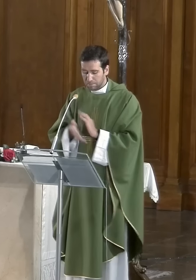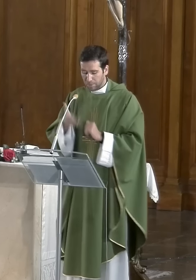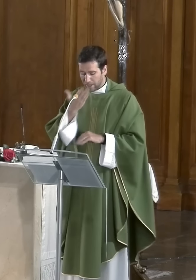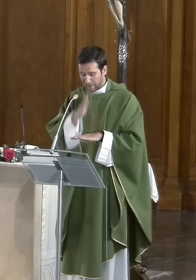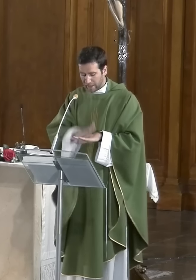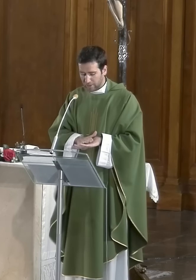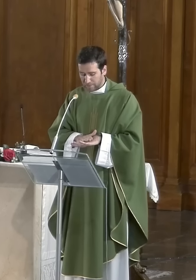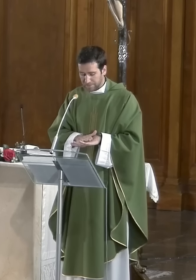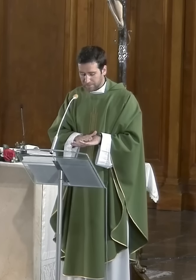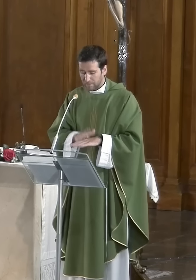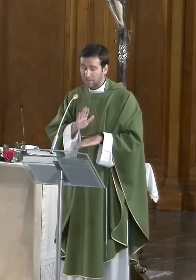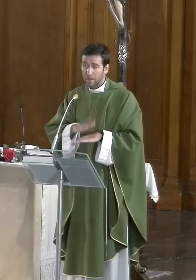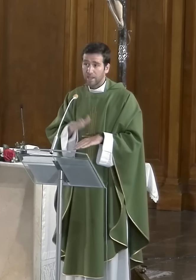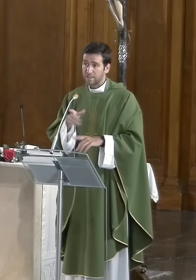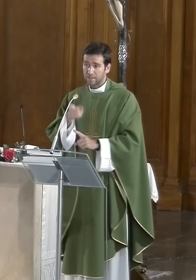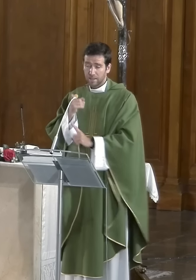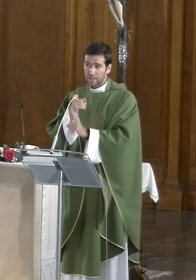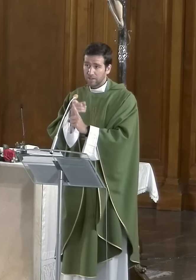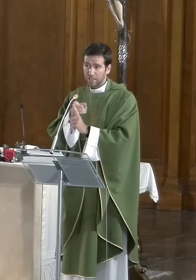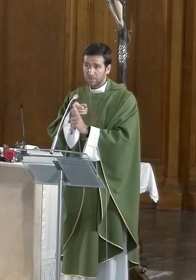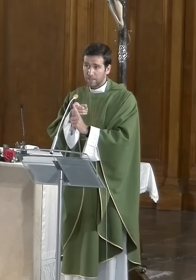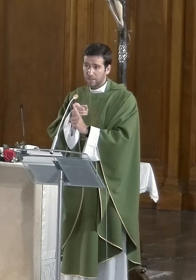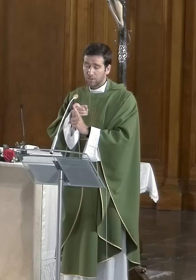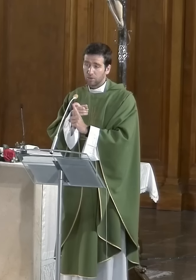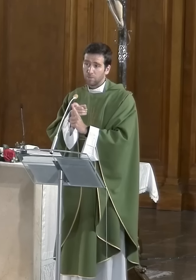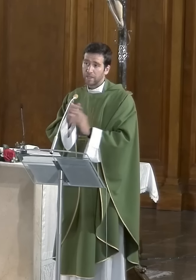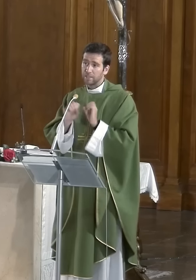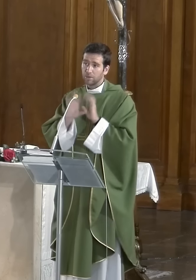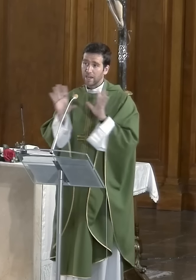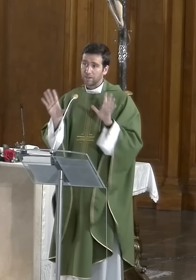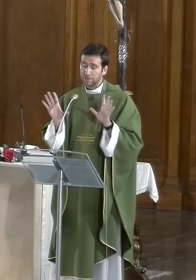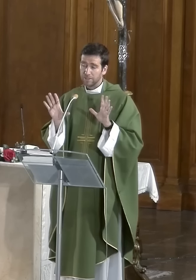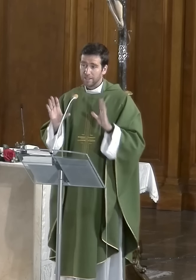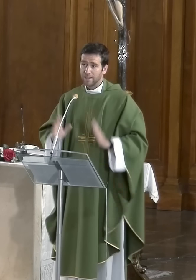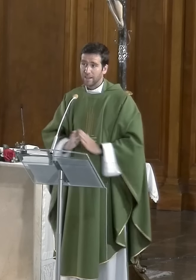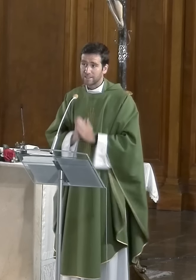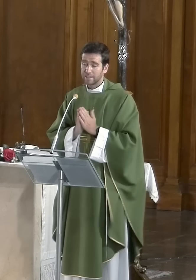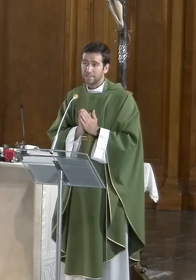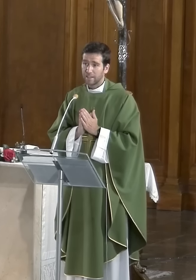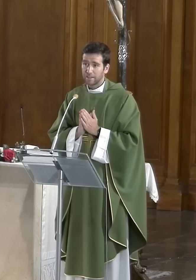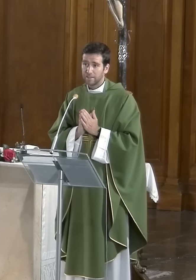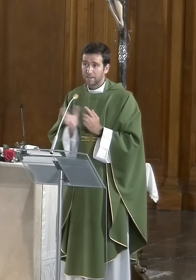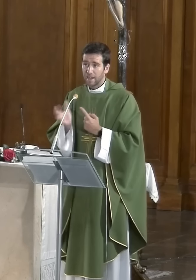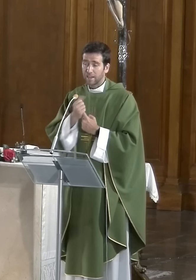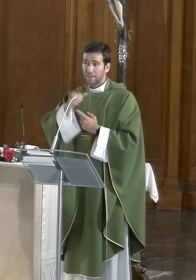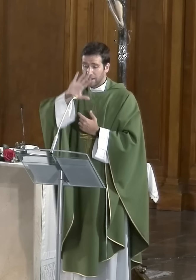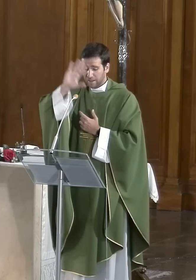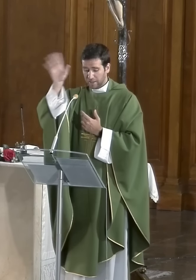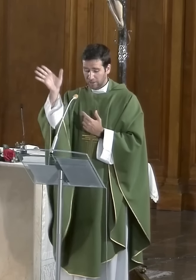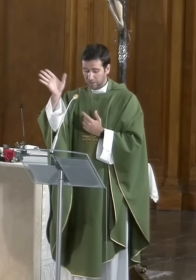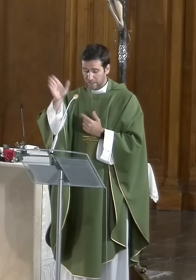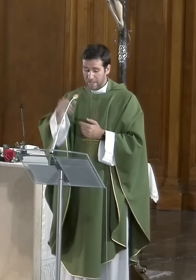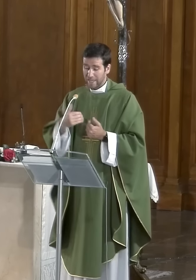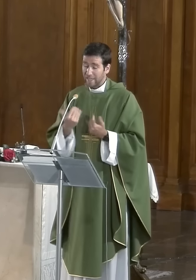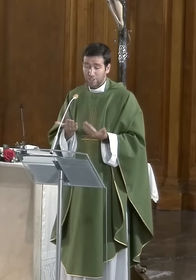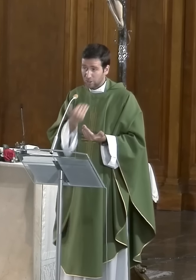el pecado, es, en definitiva, con un objetivo claro: la santidad, alcanzar el cielo. Y solo,